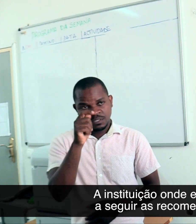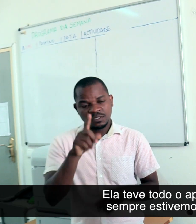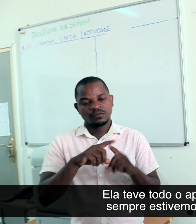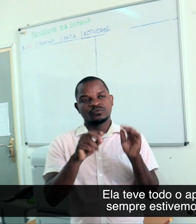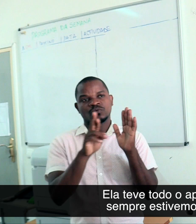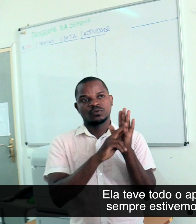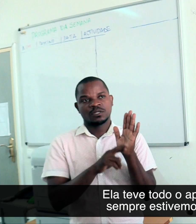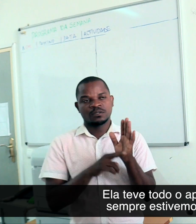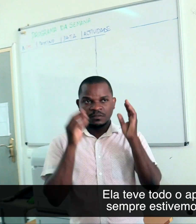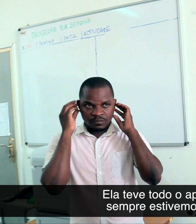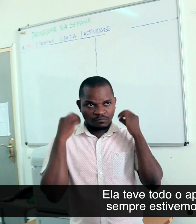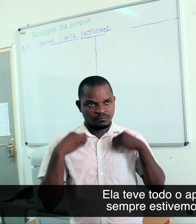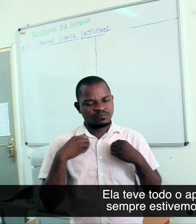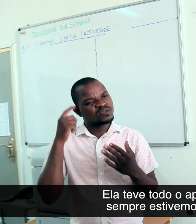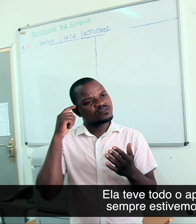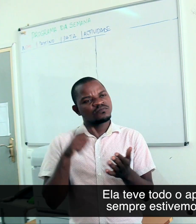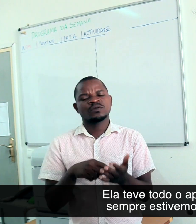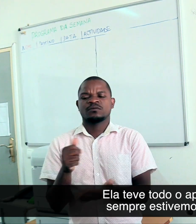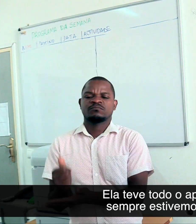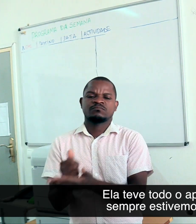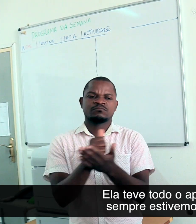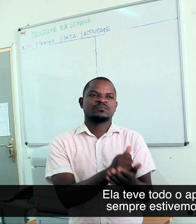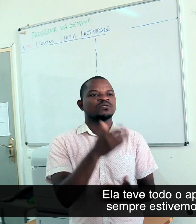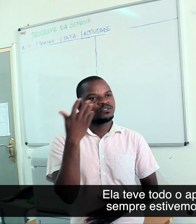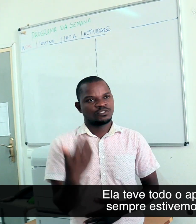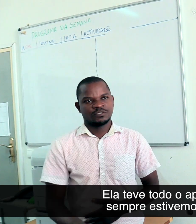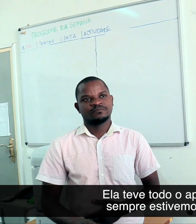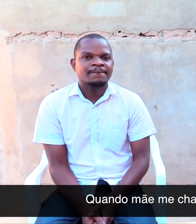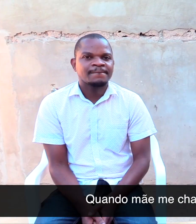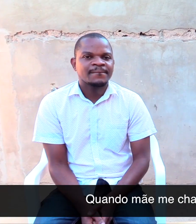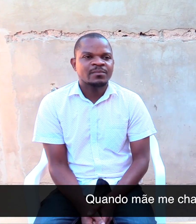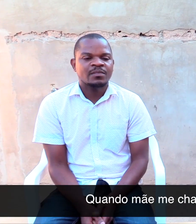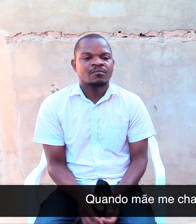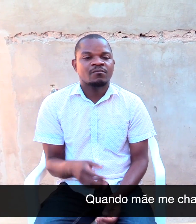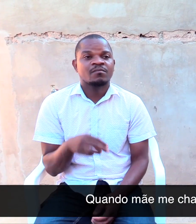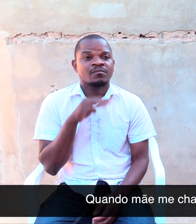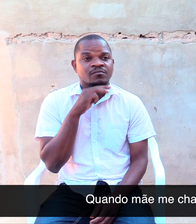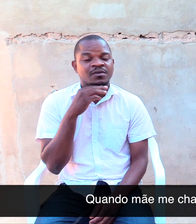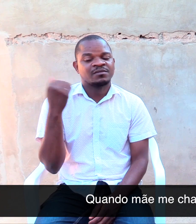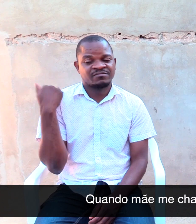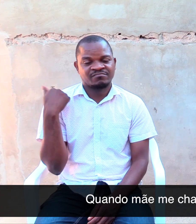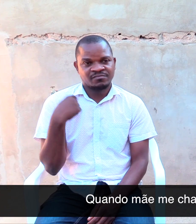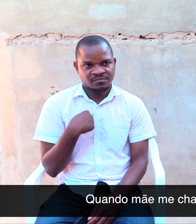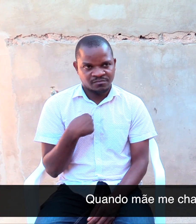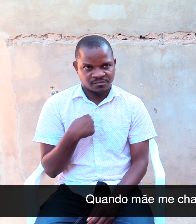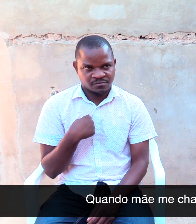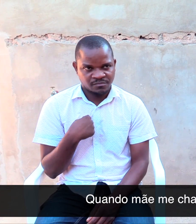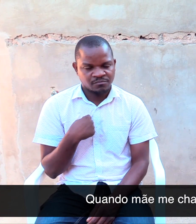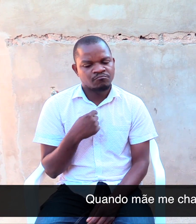médicas. Então, ela teve todo o apoio necessário, sempre estivemos ao lado dela. Quando mãe me chama,